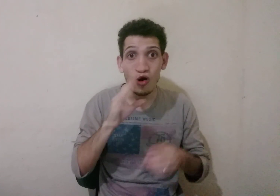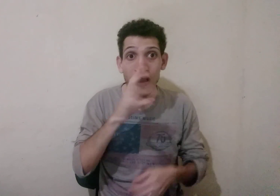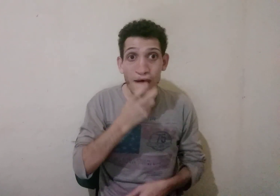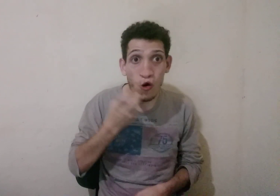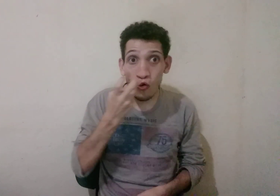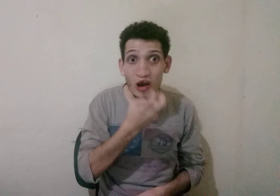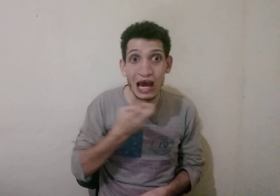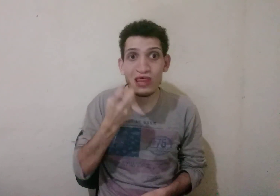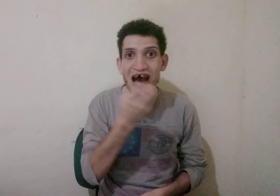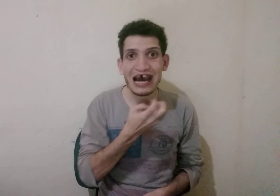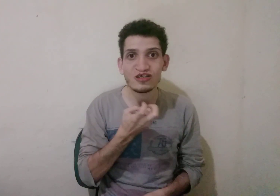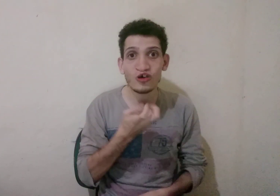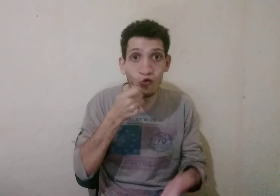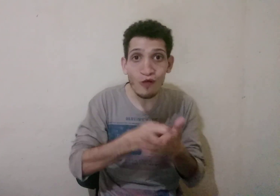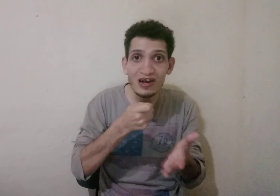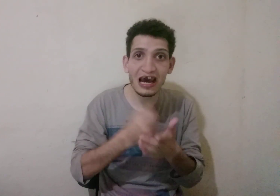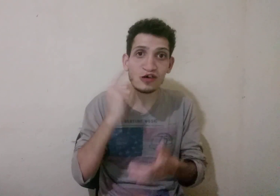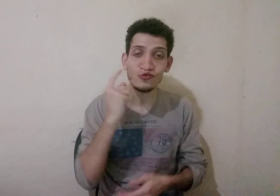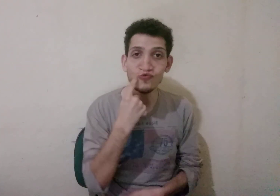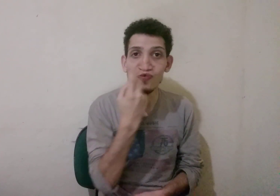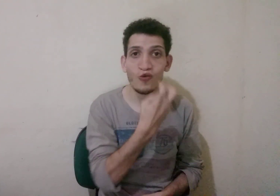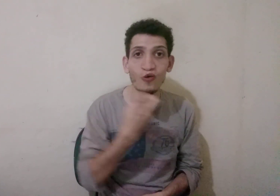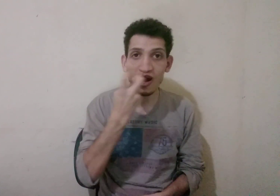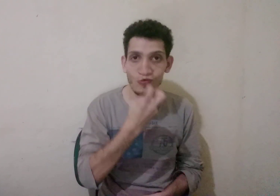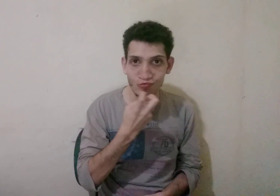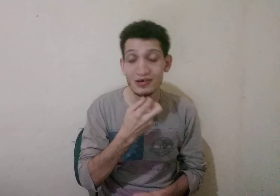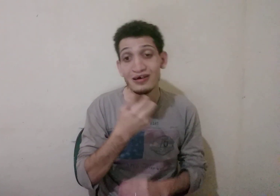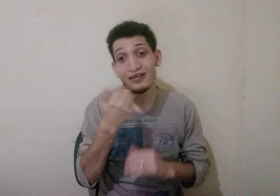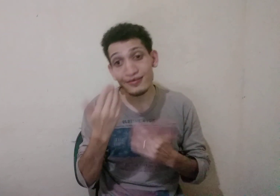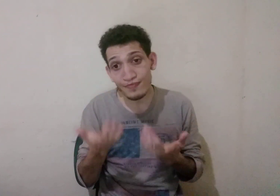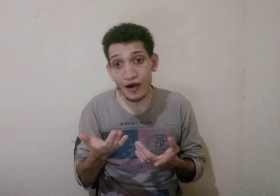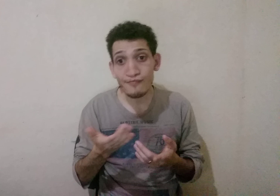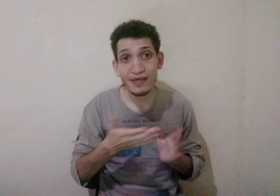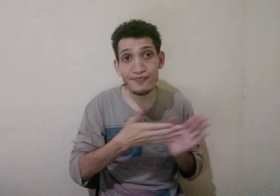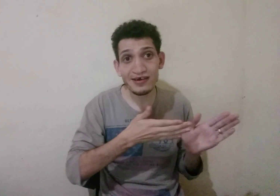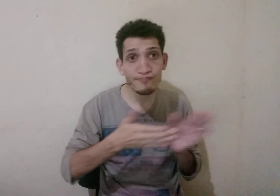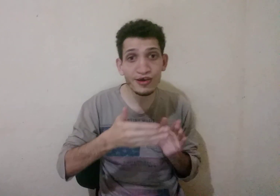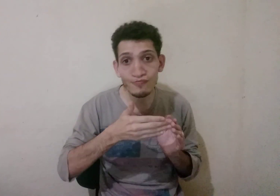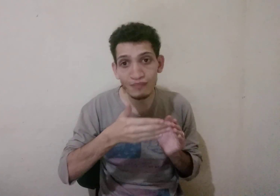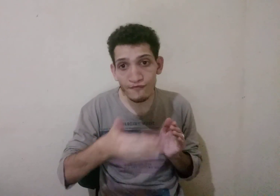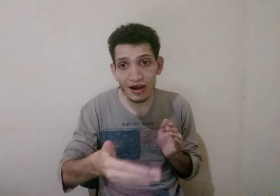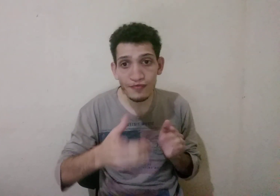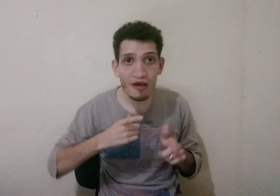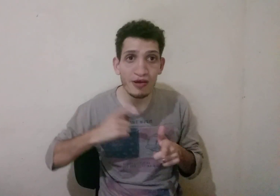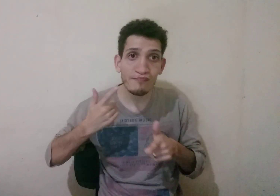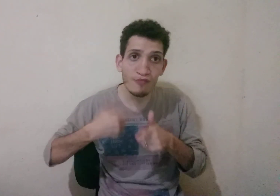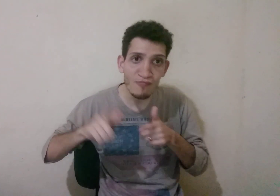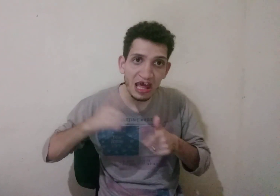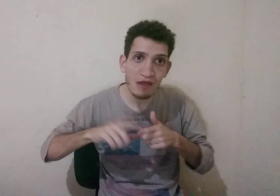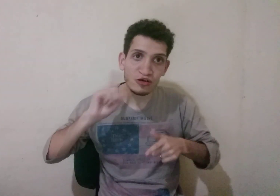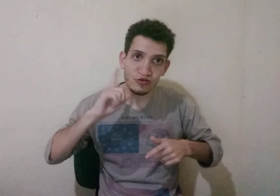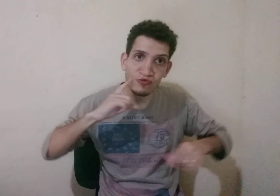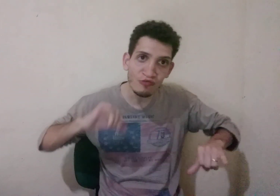oralidade, obrigar surdo oral. Então, nesse período, teve aí problemas, surdo,